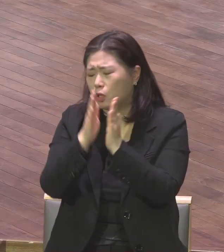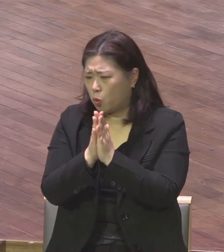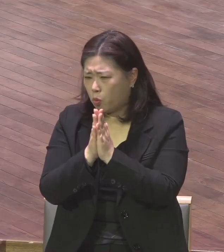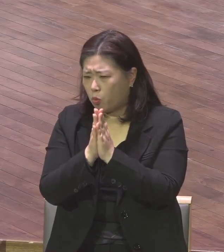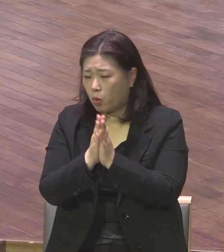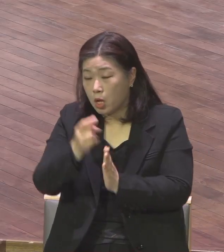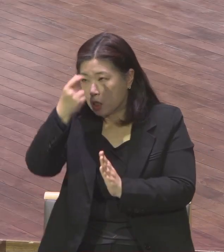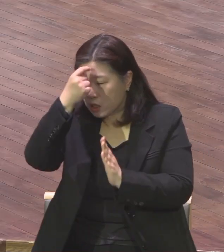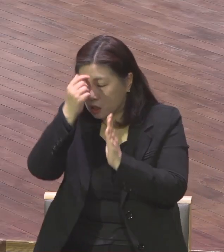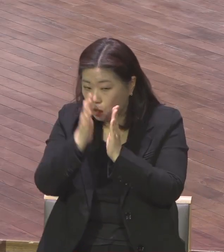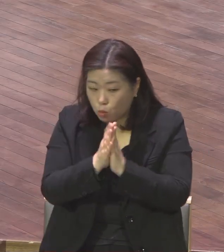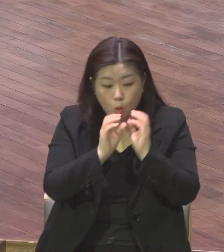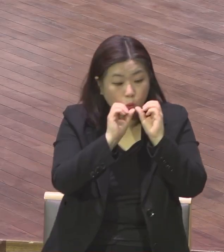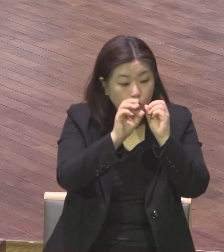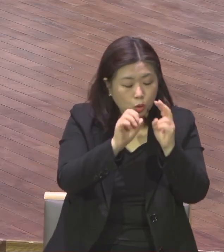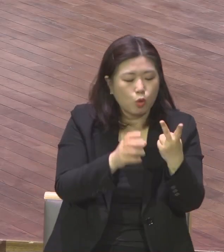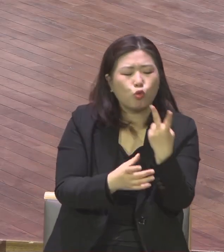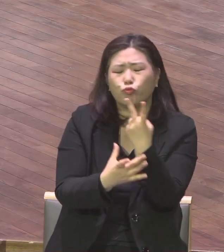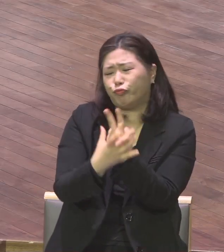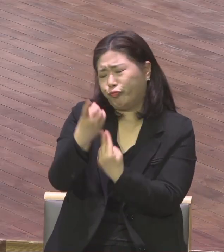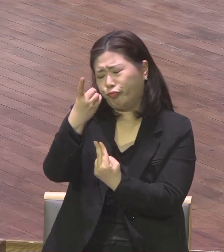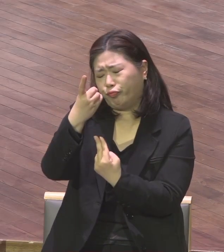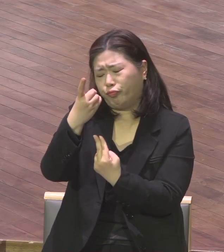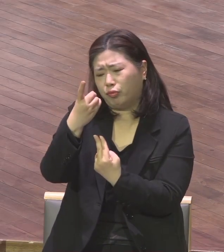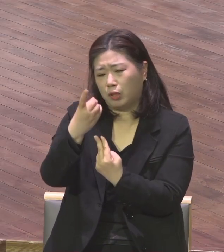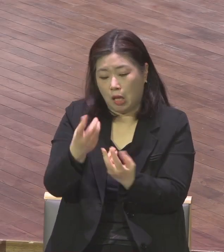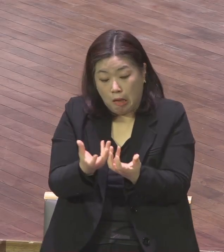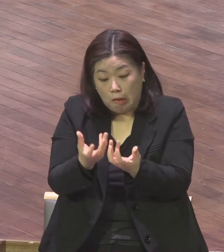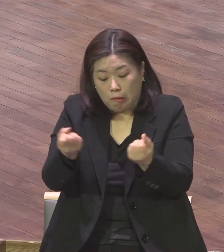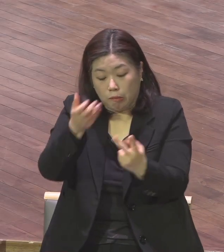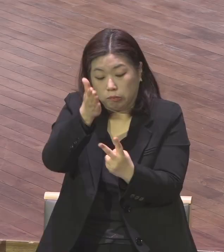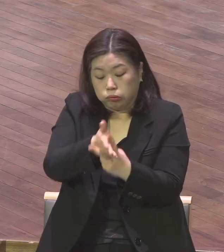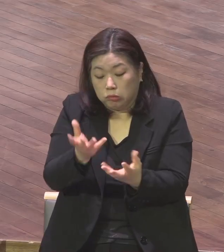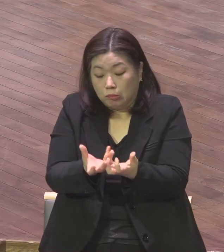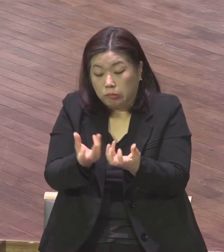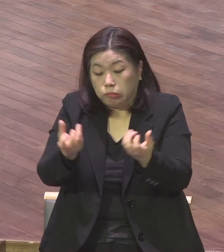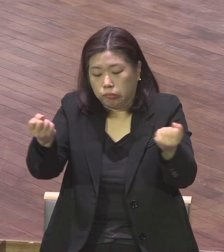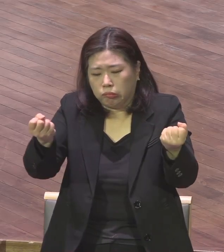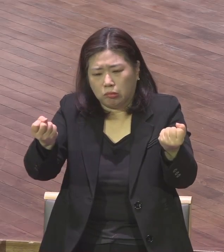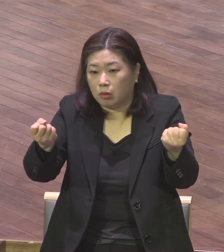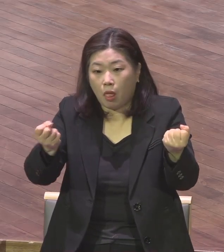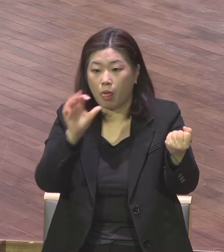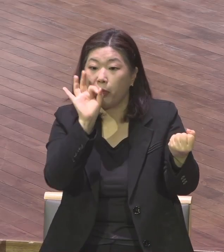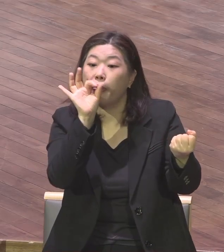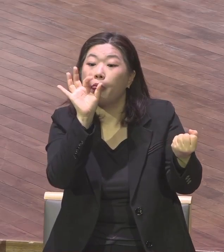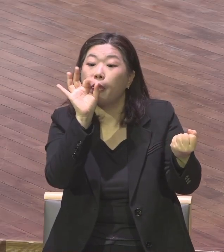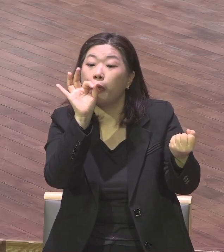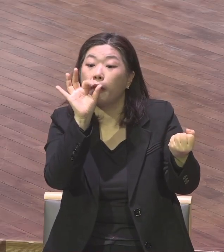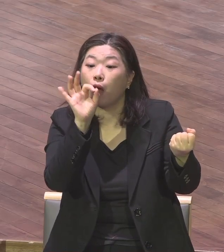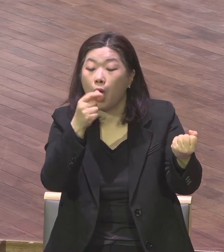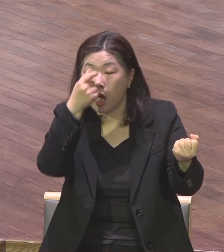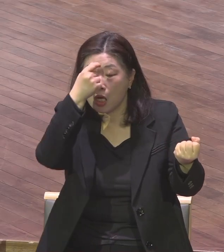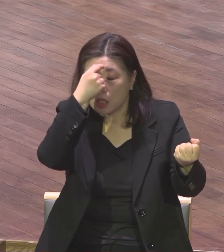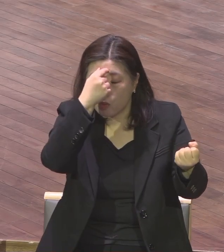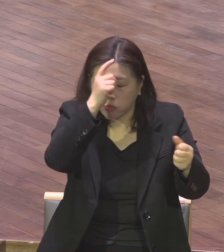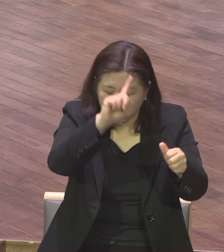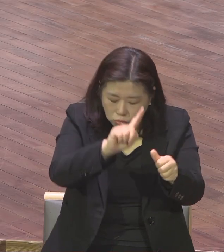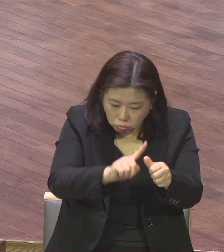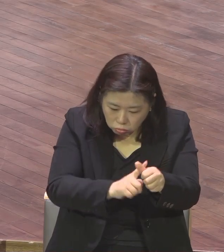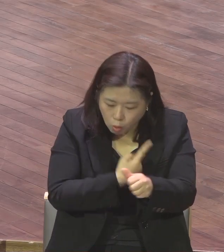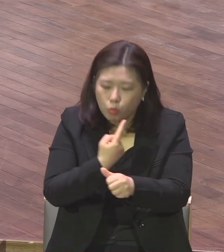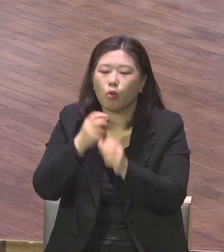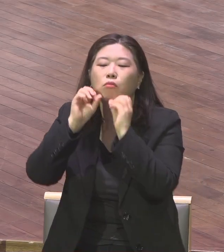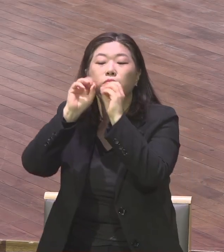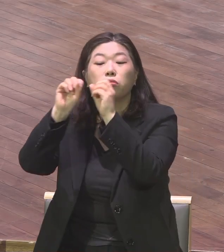기도 속에 전도 있고 전도 속에 기도 있고 아멘. 기도도 전도도 없다 죽은 거지요. 사도행전에 나타난